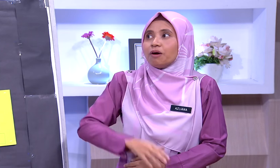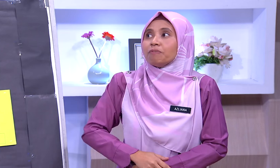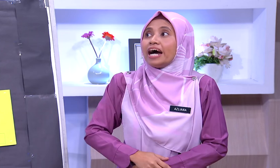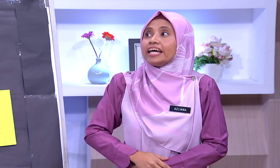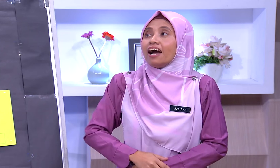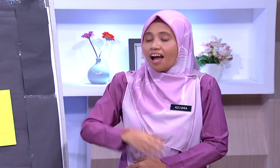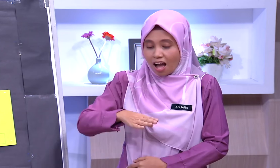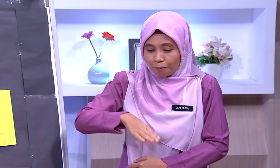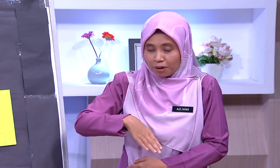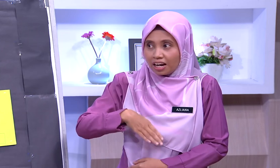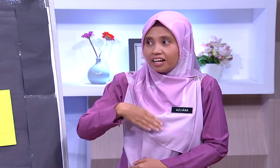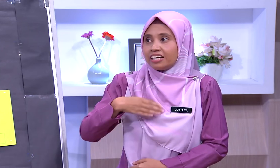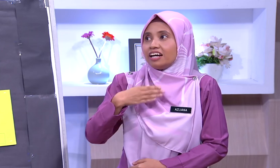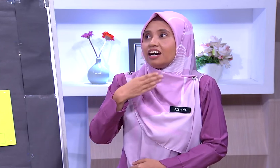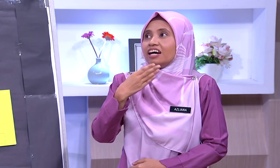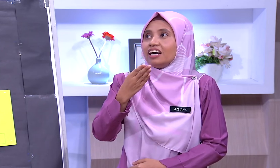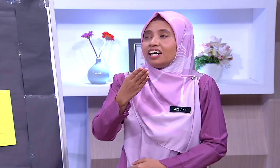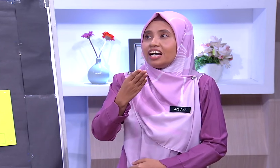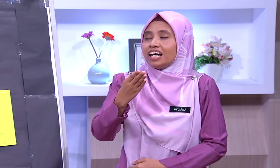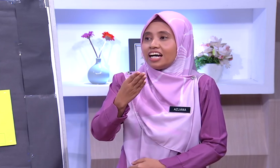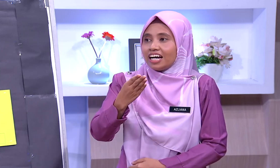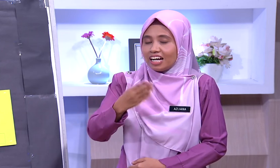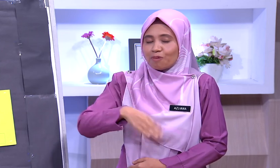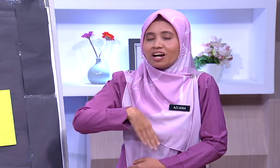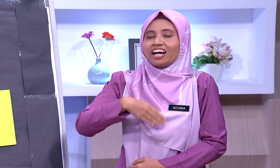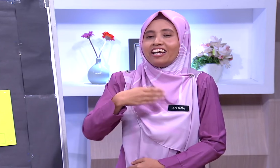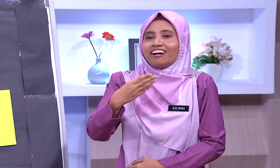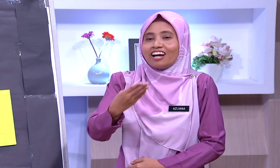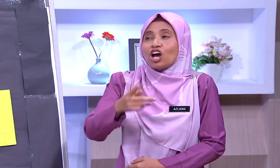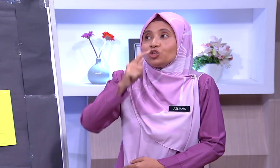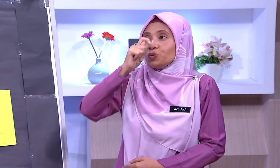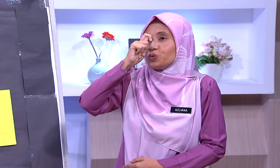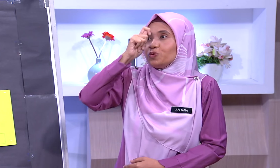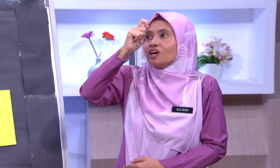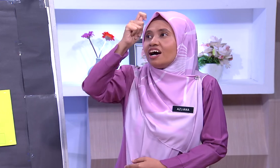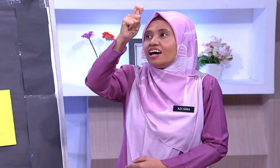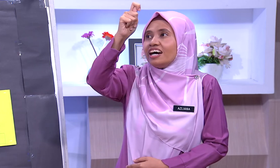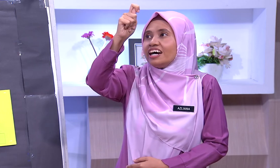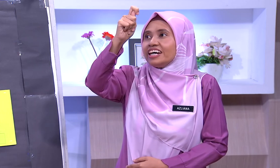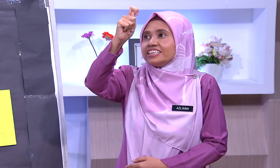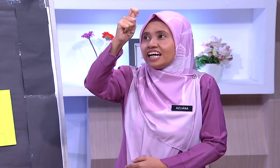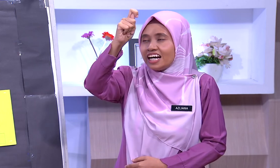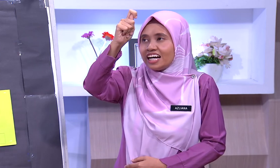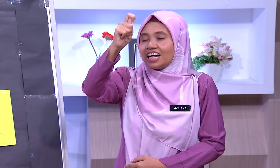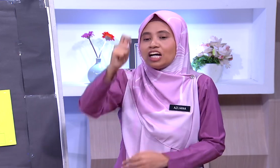bahagia bahagia bahagia tuh aduh harus tipuan